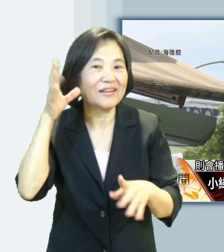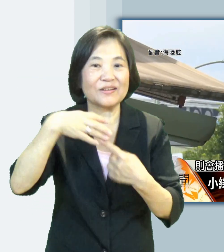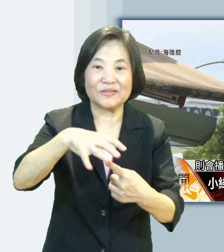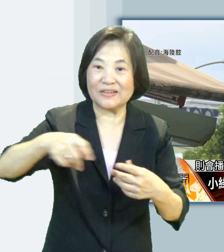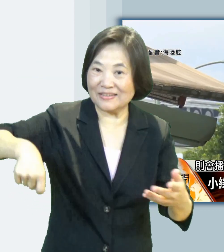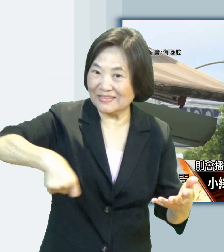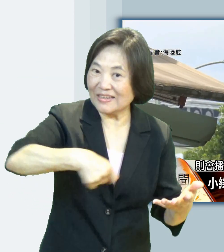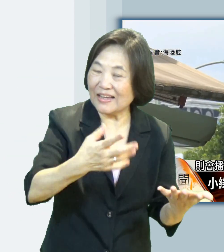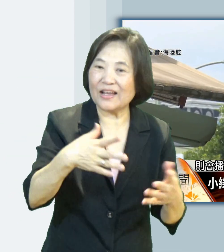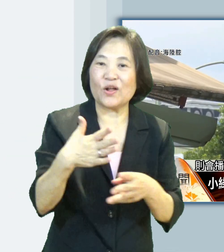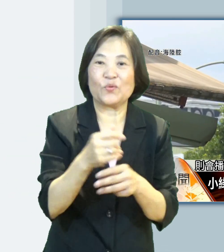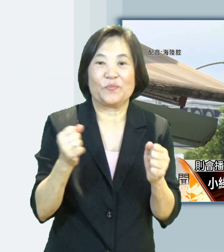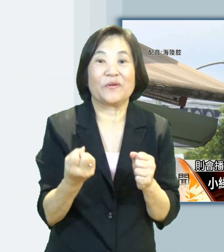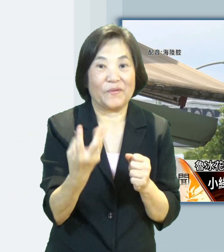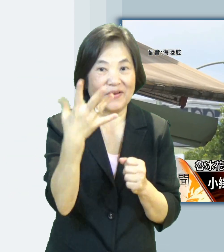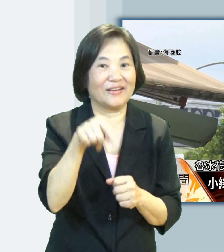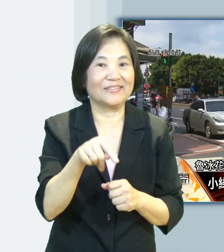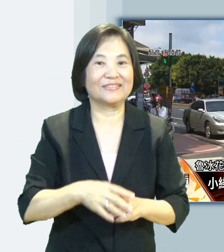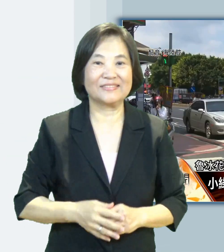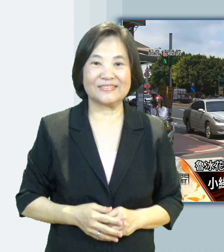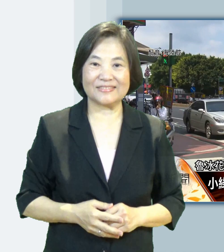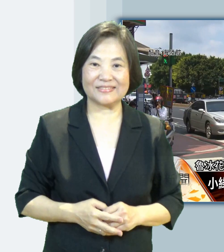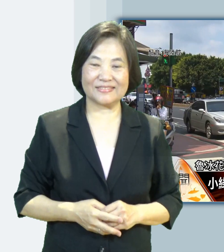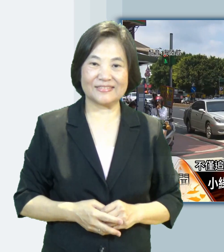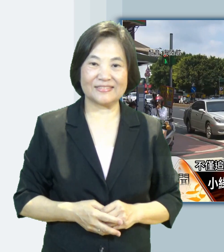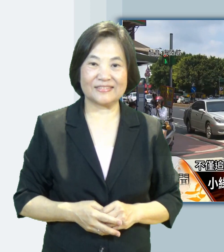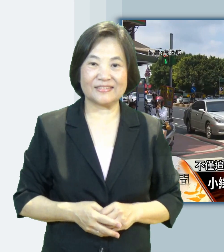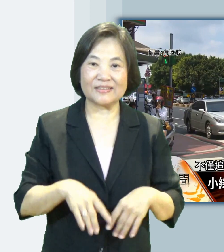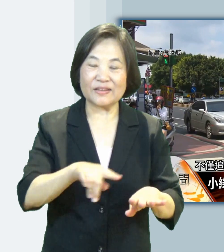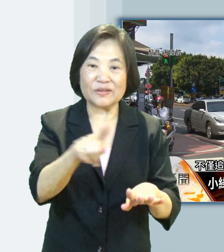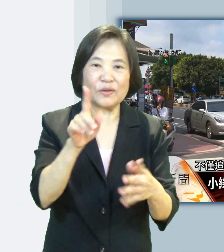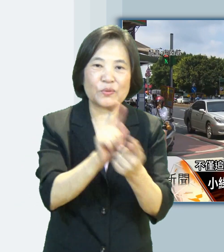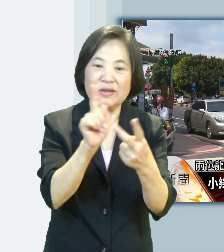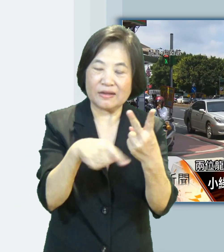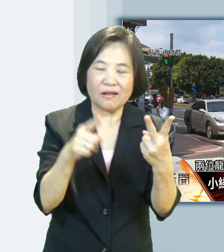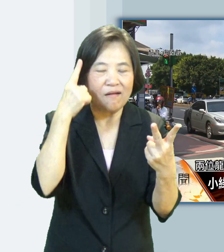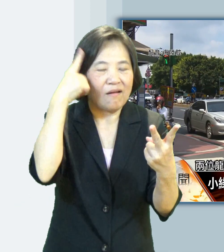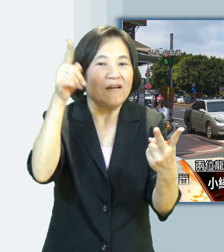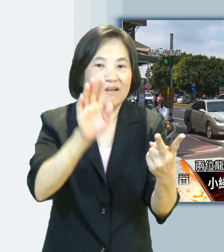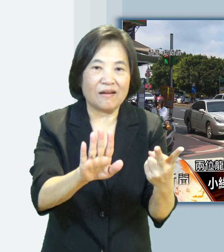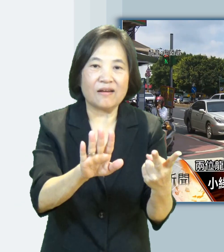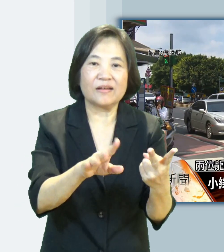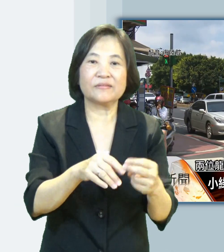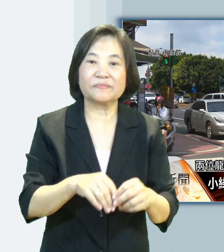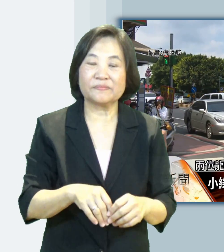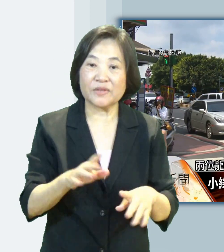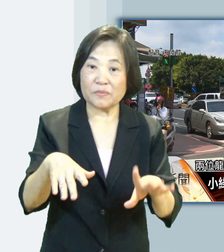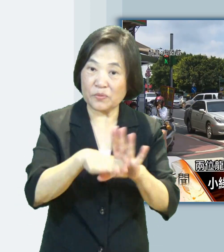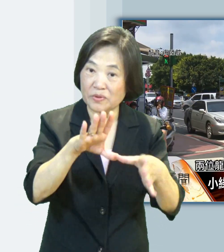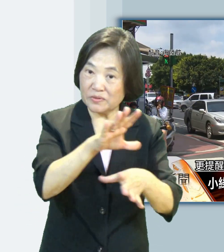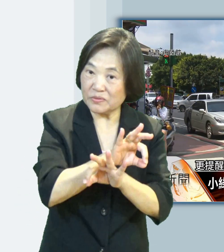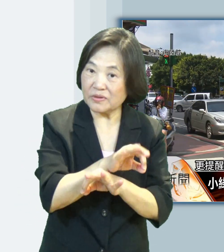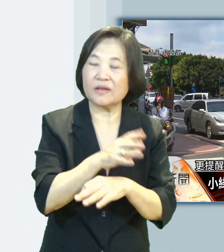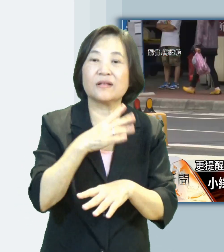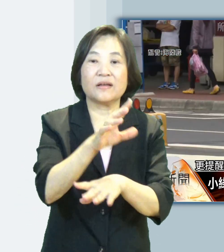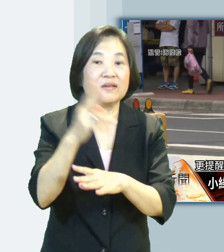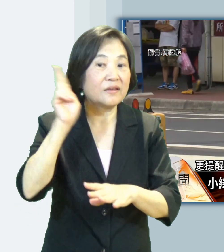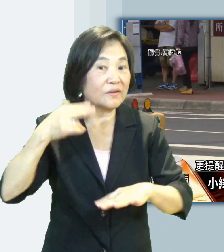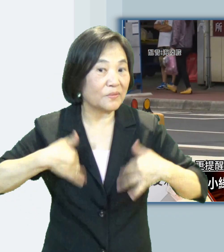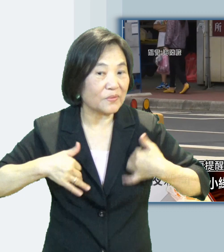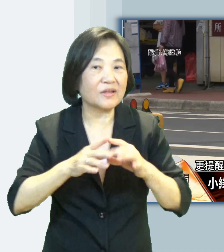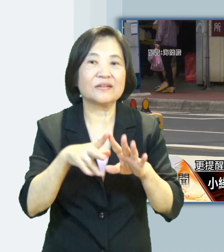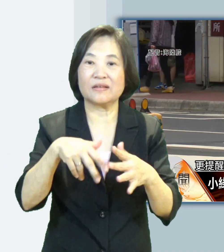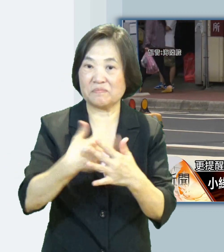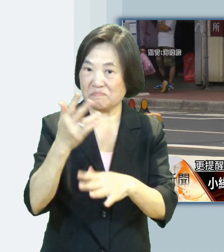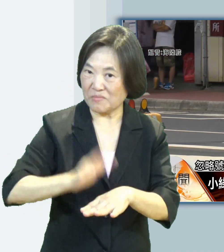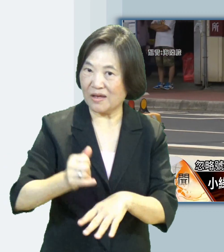俊小说改编的天然路边花主题曲，不但想对四两个两摊采集的文学、音乐、艺术家，每天想来年台湾